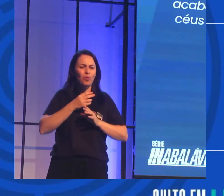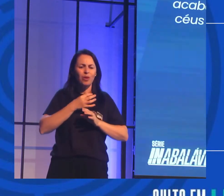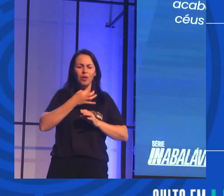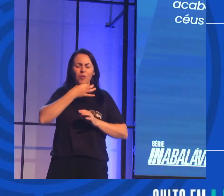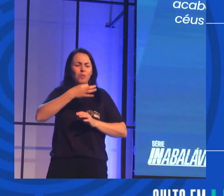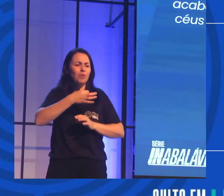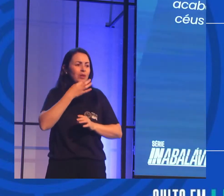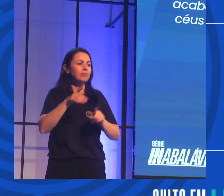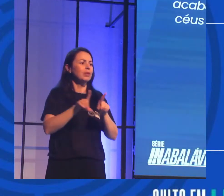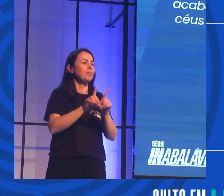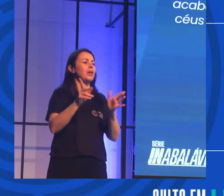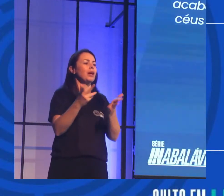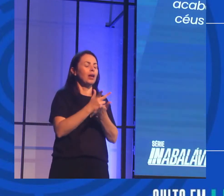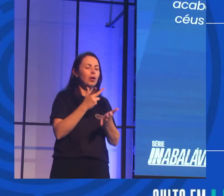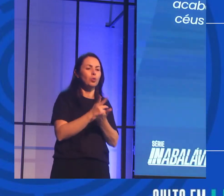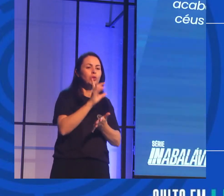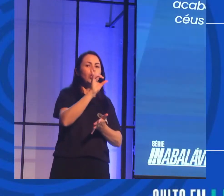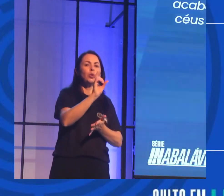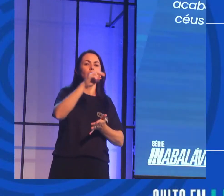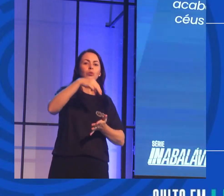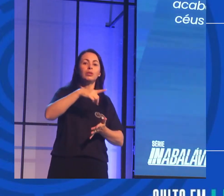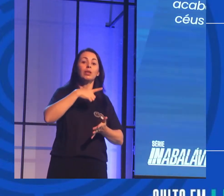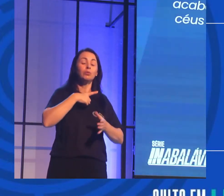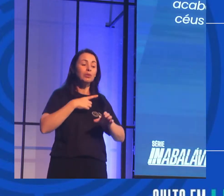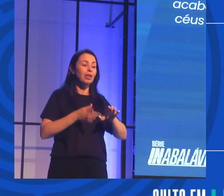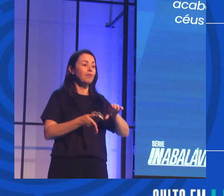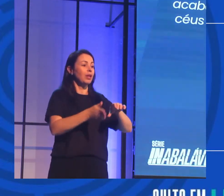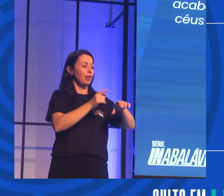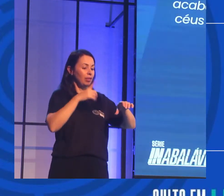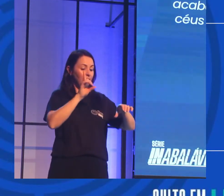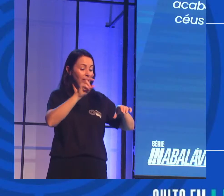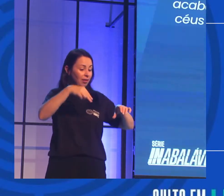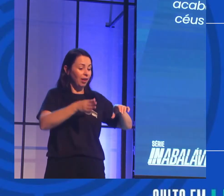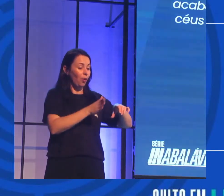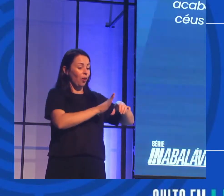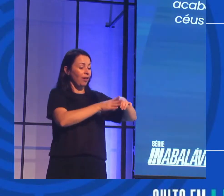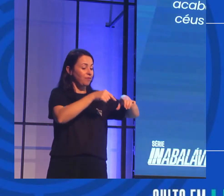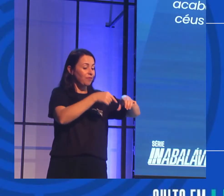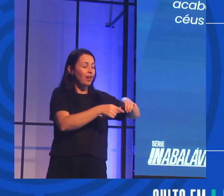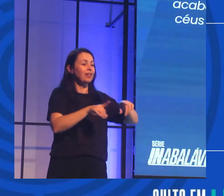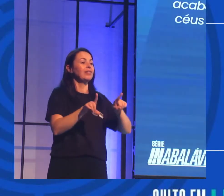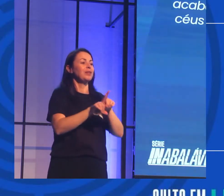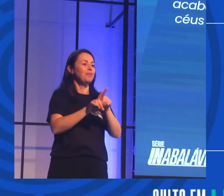caverna, Jesus foi colocado numa caverna e também selado.